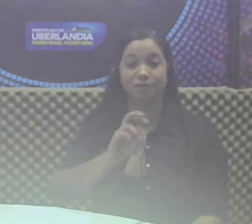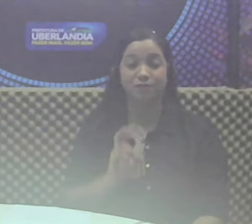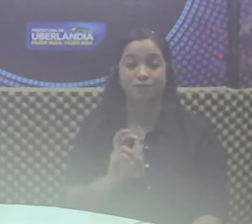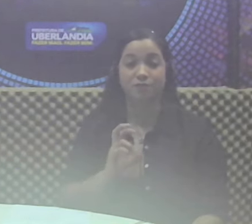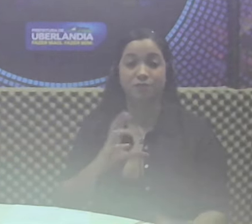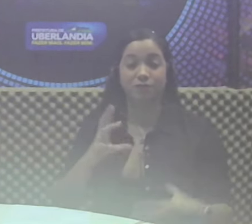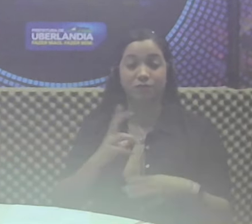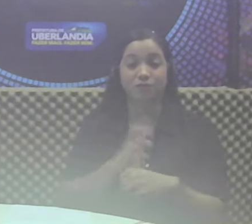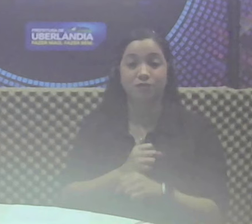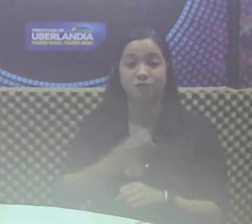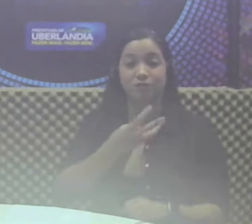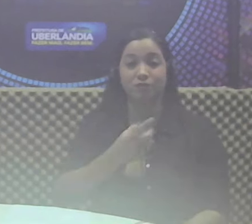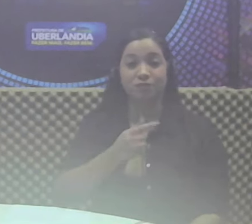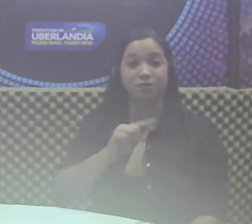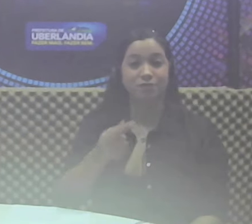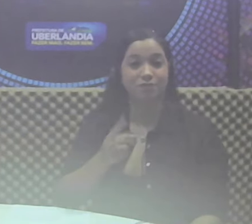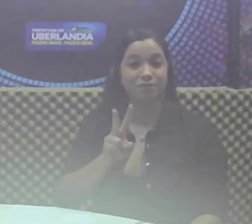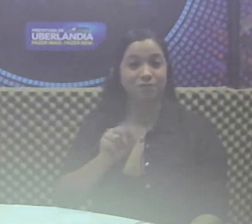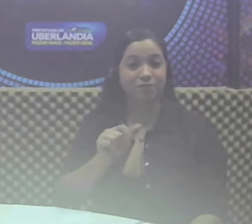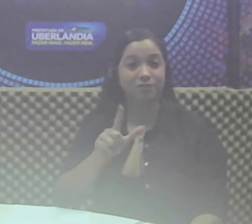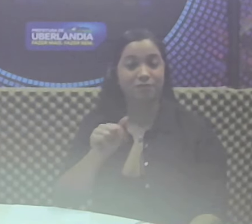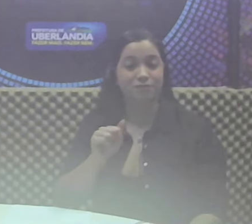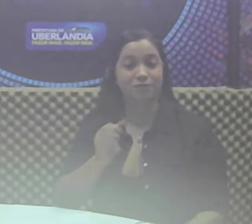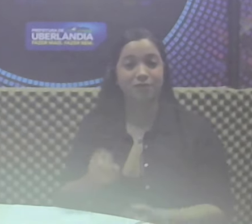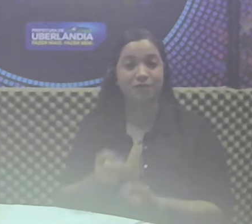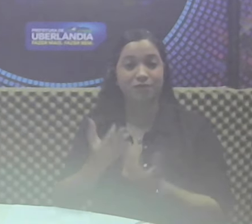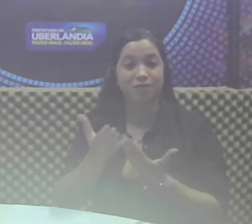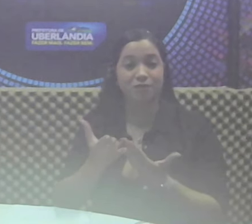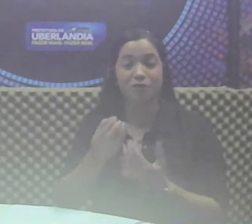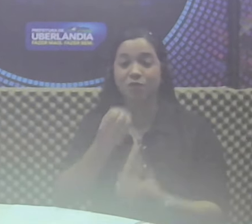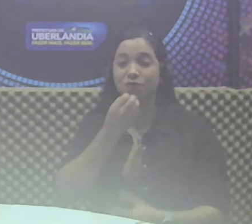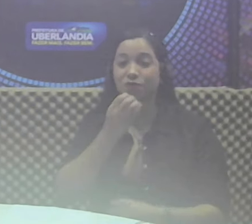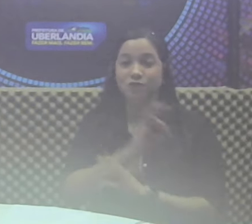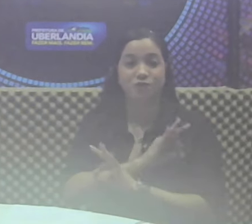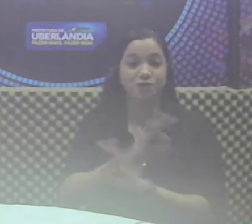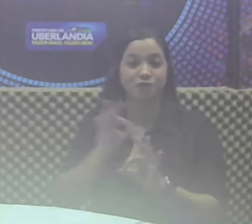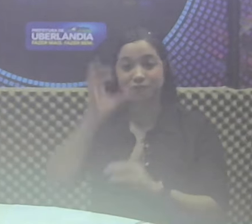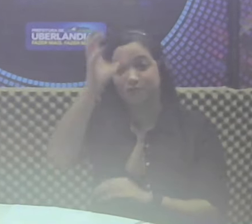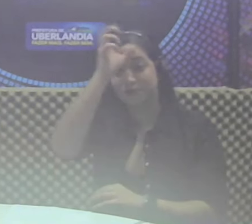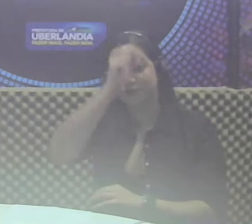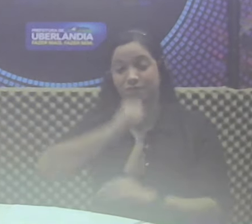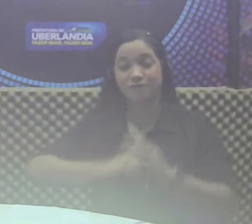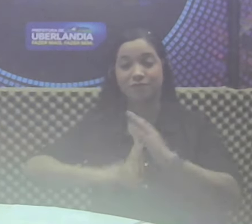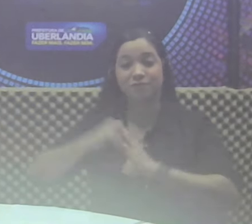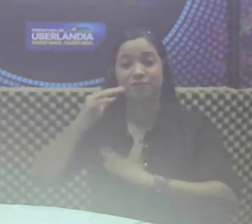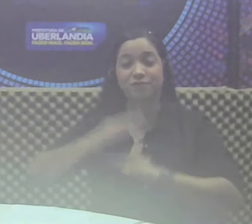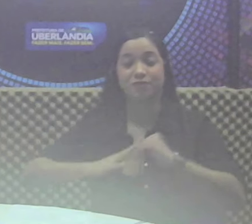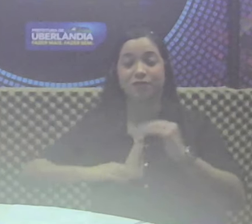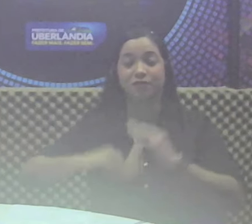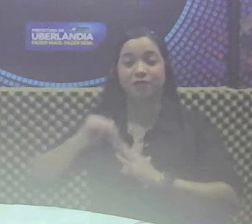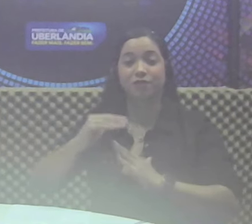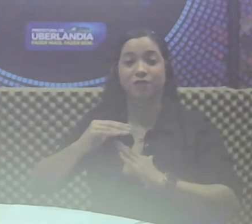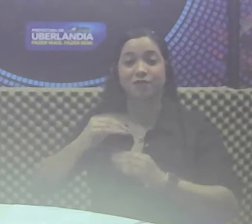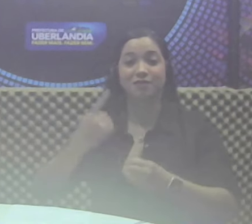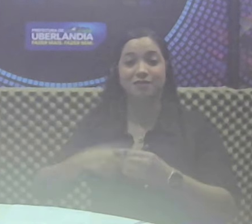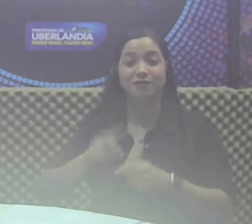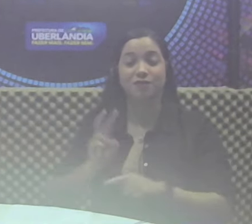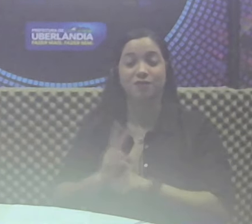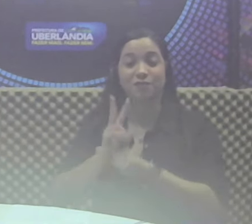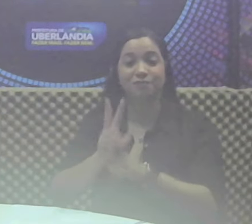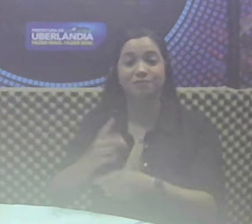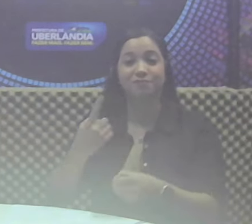105, totalizando mais de 37 mil vagas oferecidas. É uma oportunidade show para quem quer aprender uma profissão. Uma cidade que